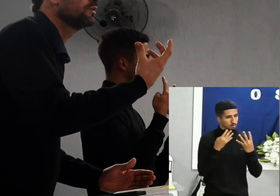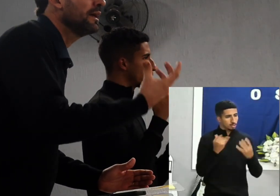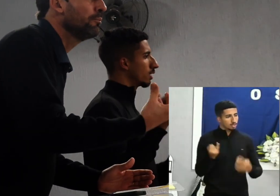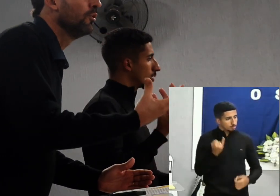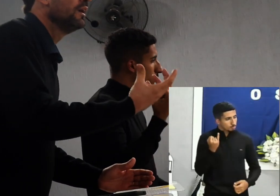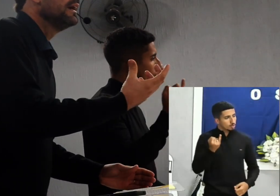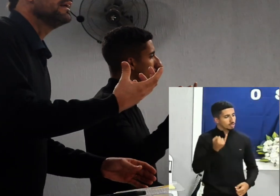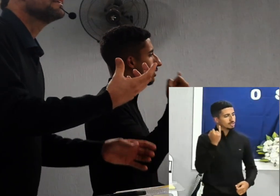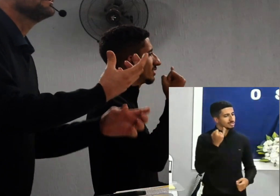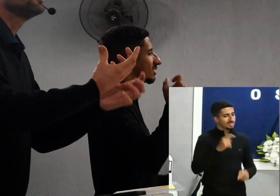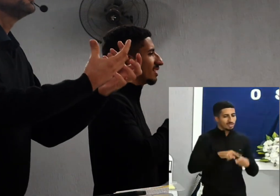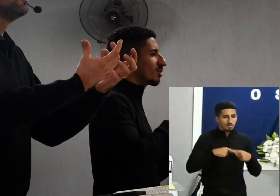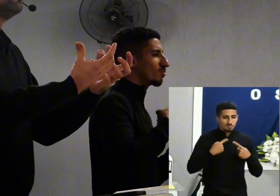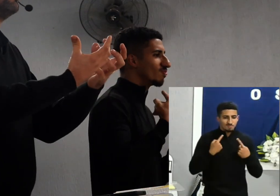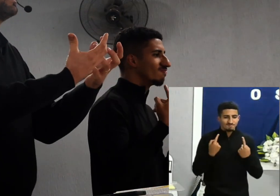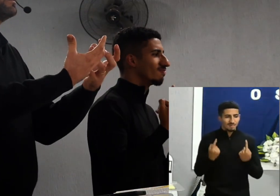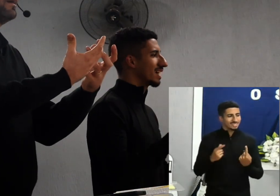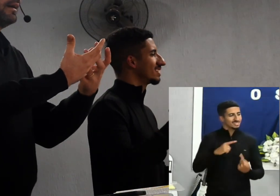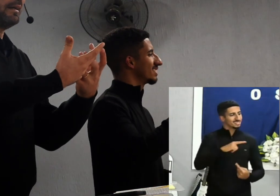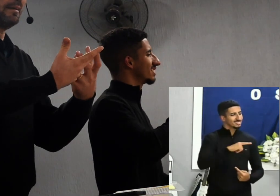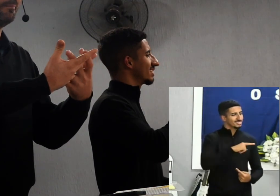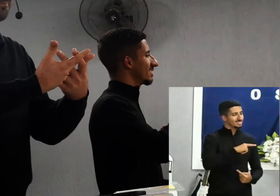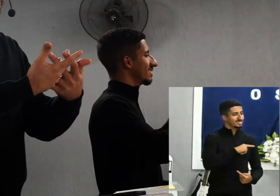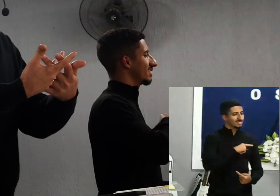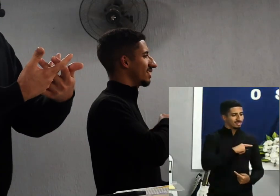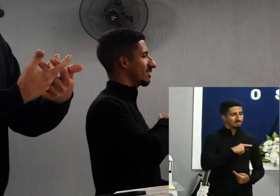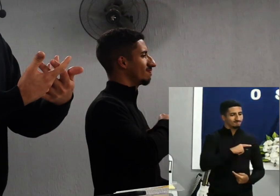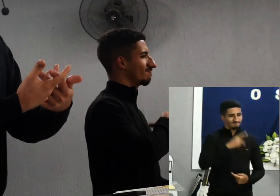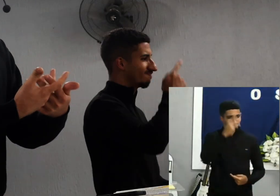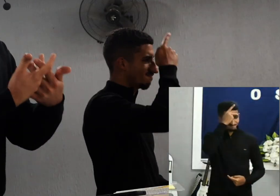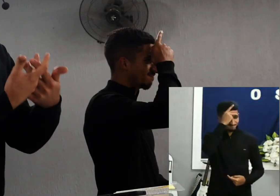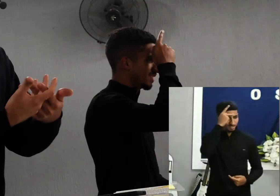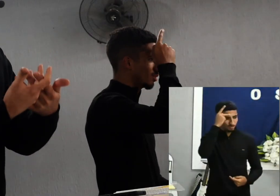que no nosso tempo existe uma